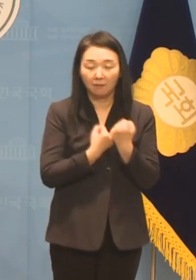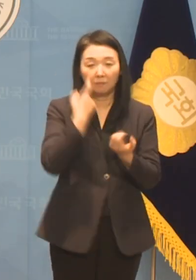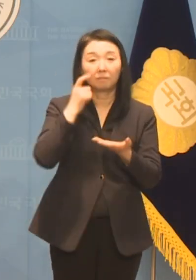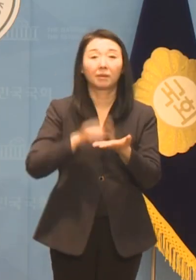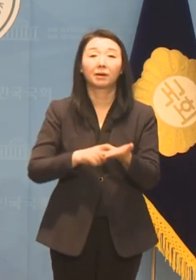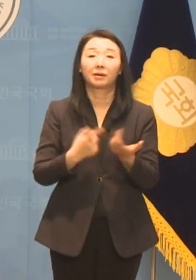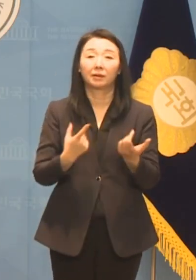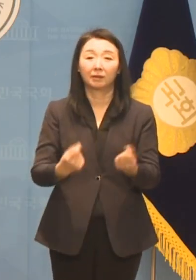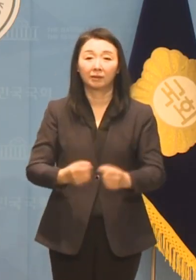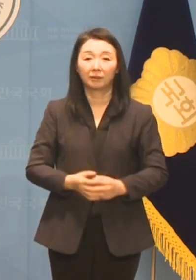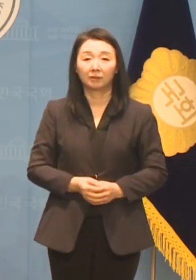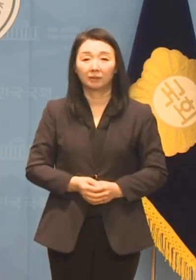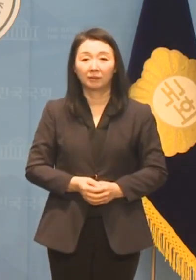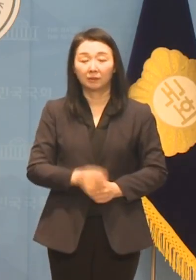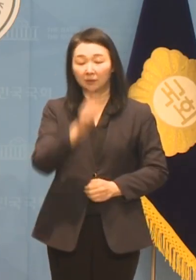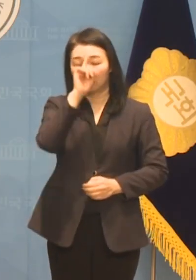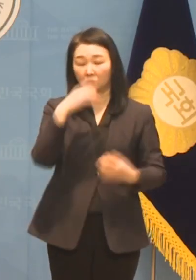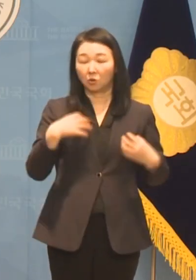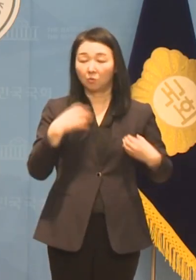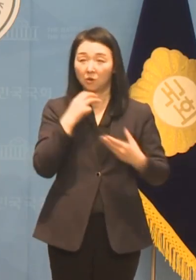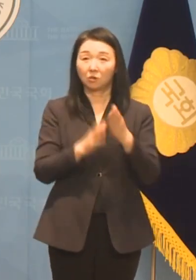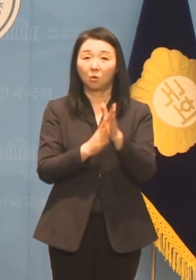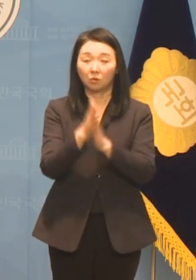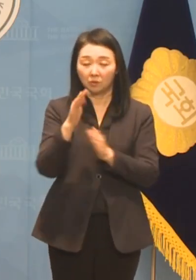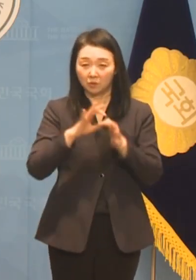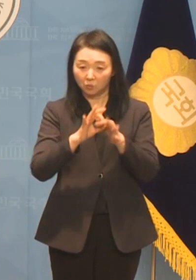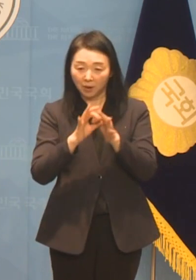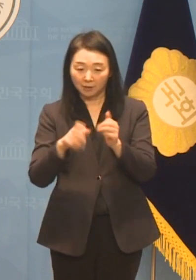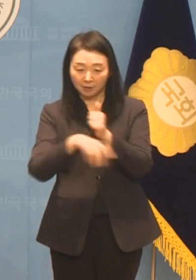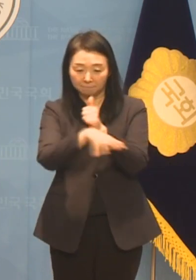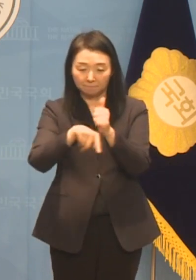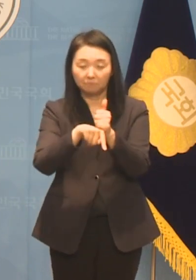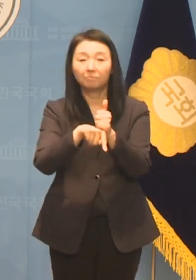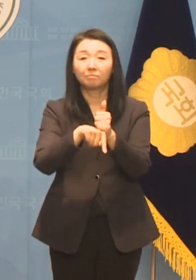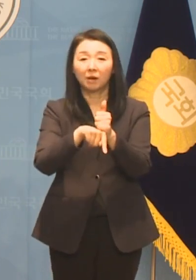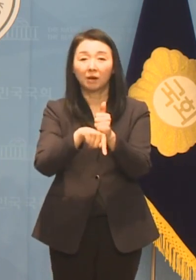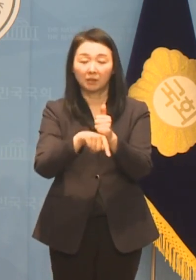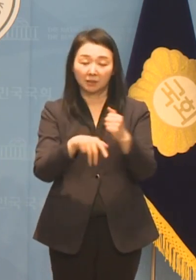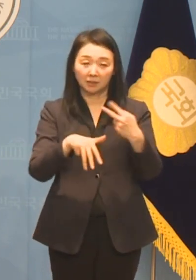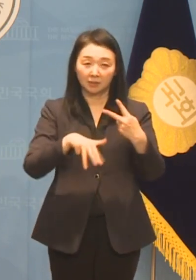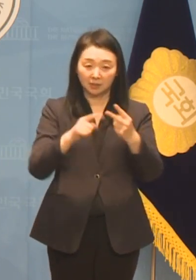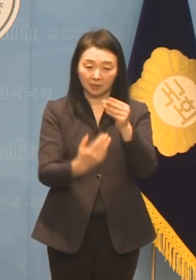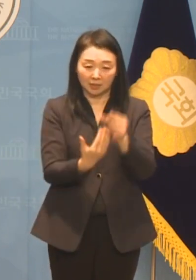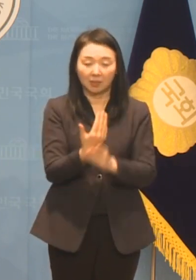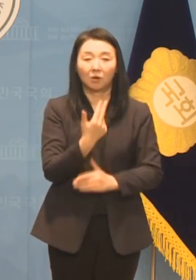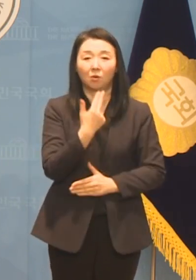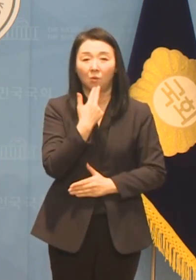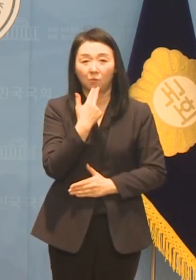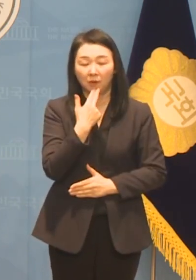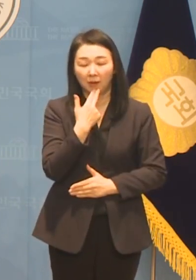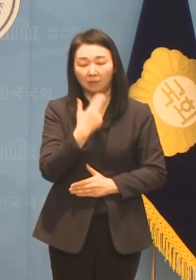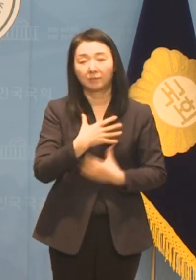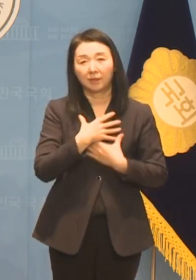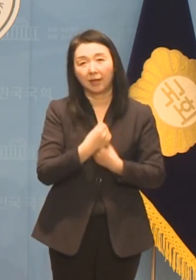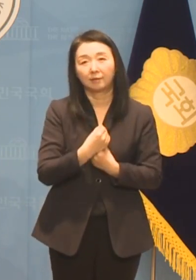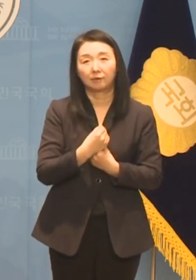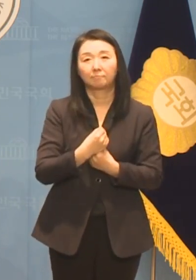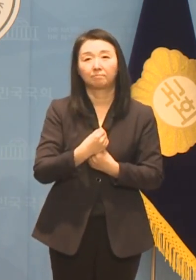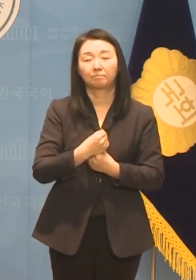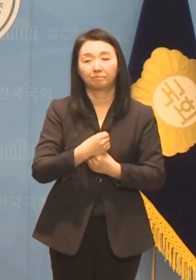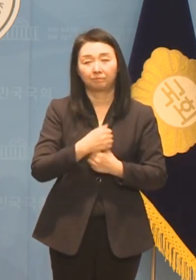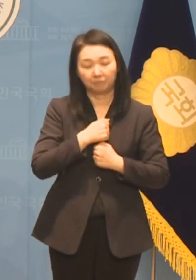것입니다. 정부와 서울시 등 관계부처는 우선 2차 사고로 이어지지 않도록 만전을 기해야